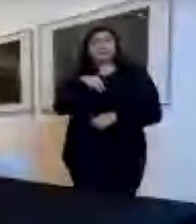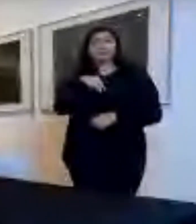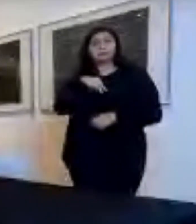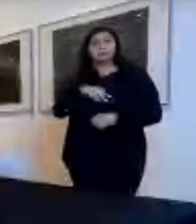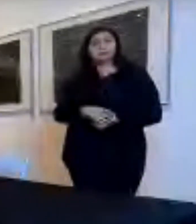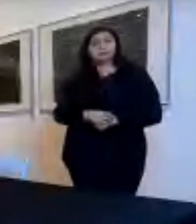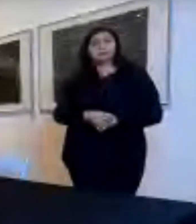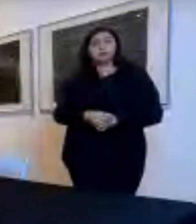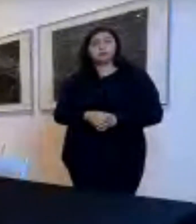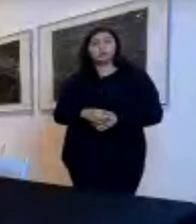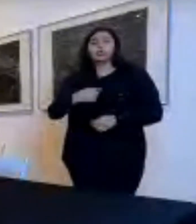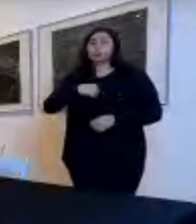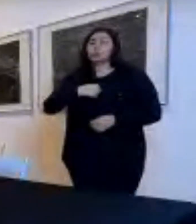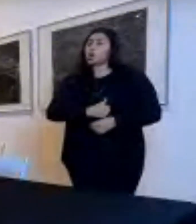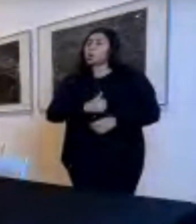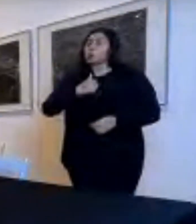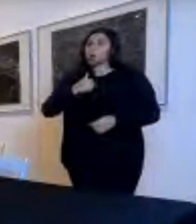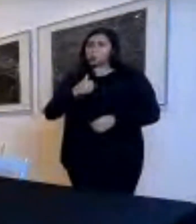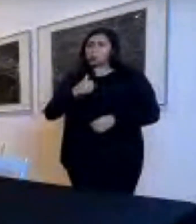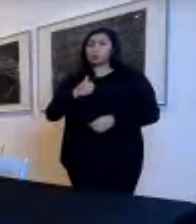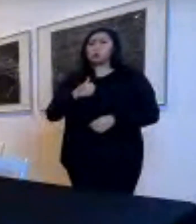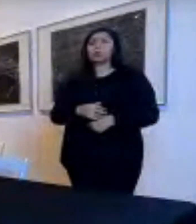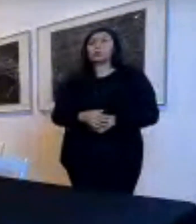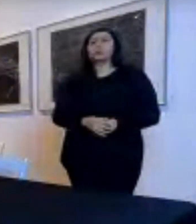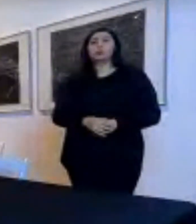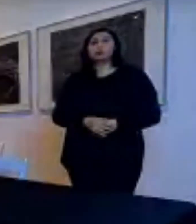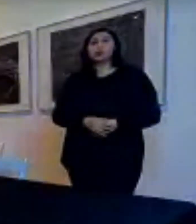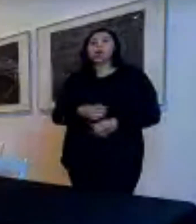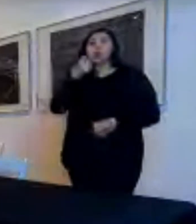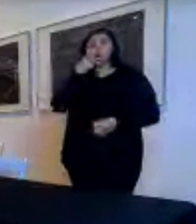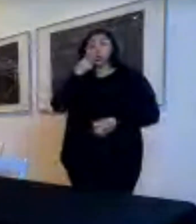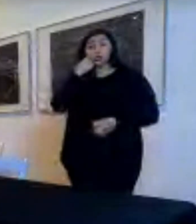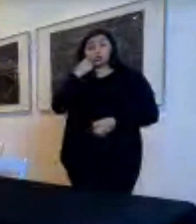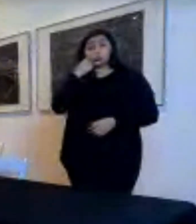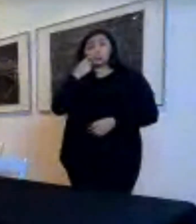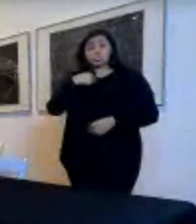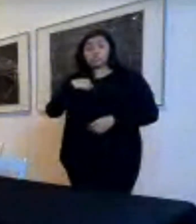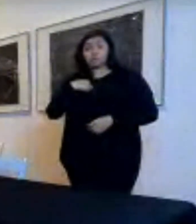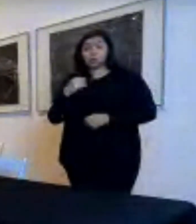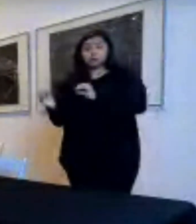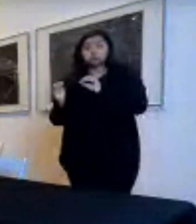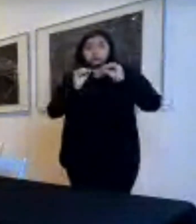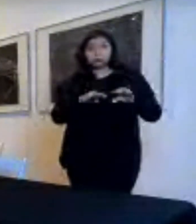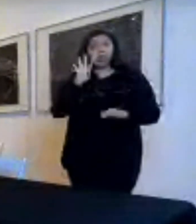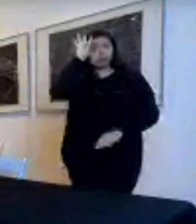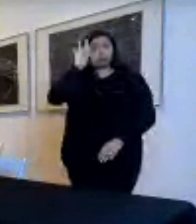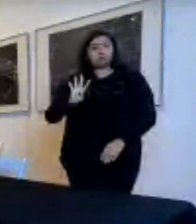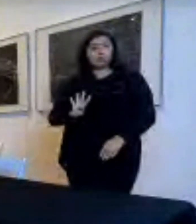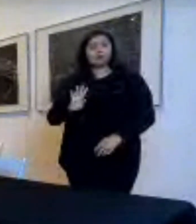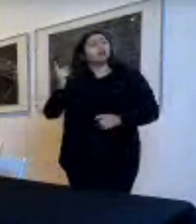no, del orgullo de ser la Castillo, la conocí yo de Castillo, y conversamos